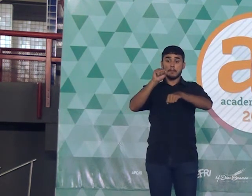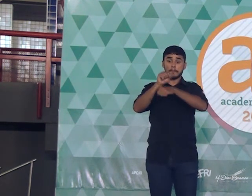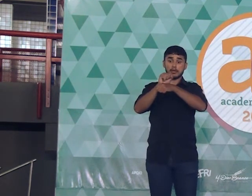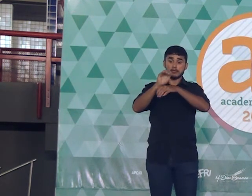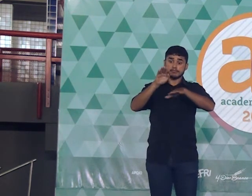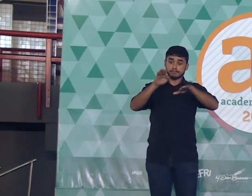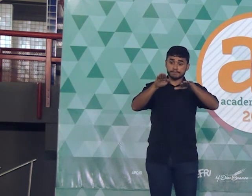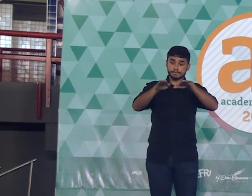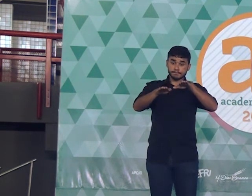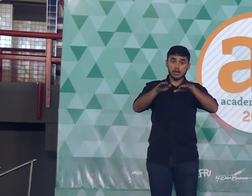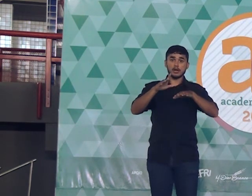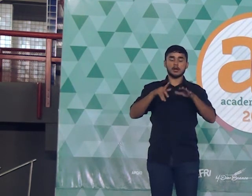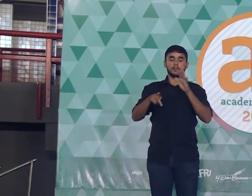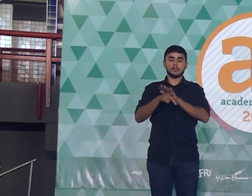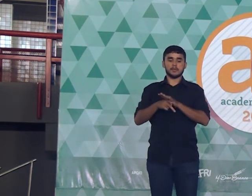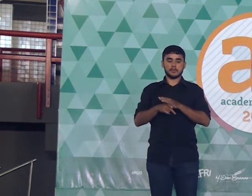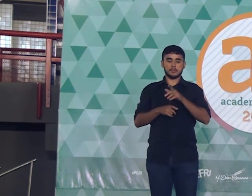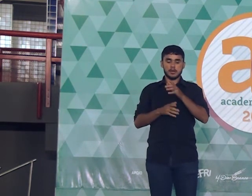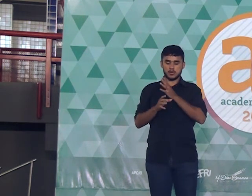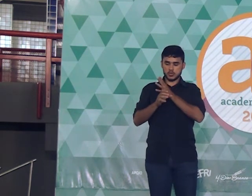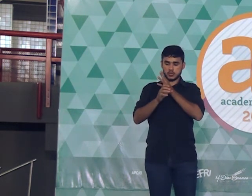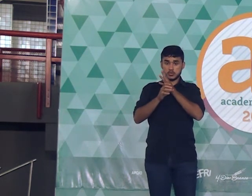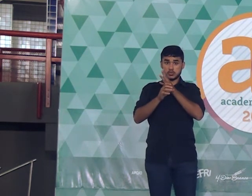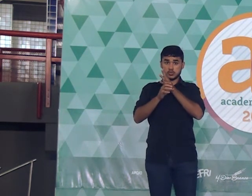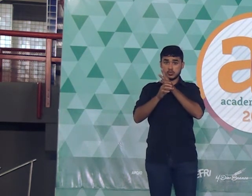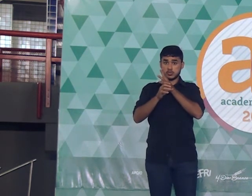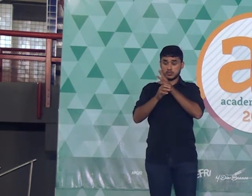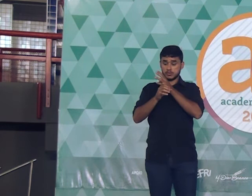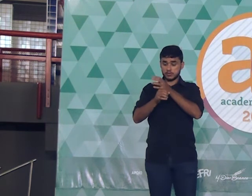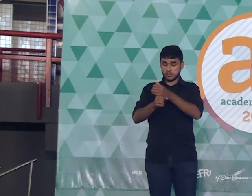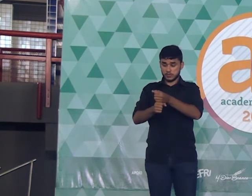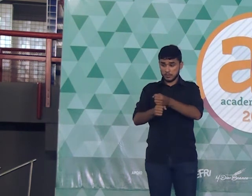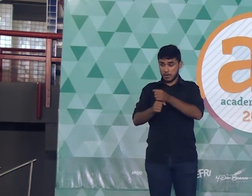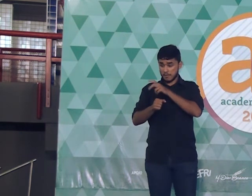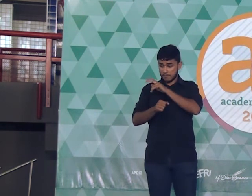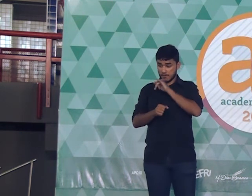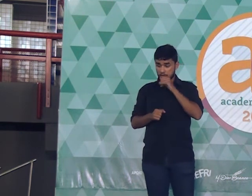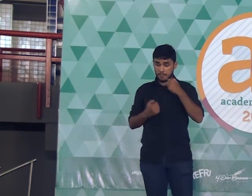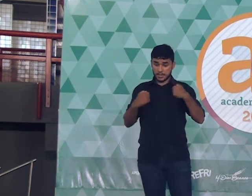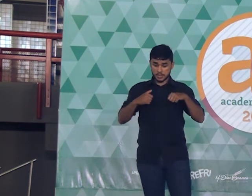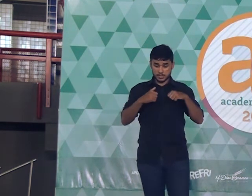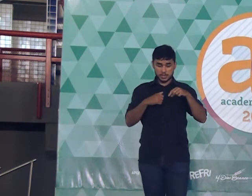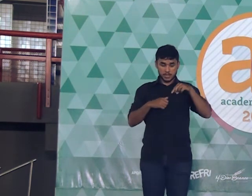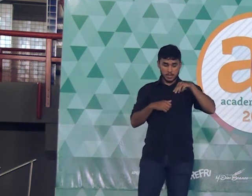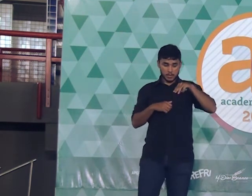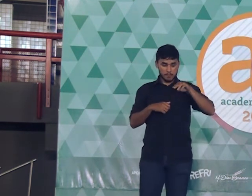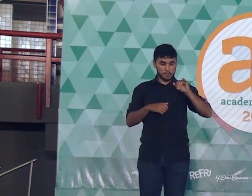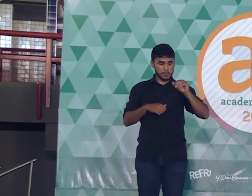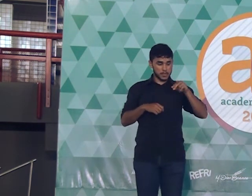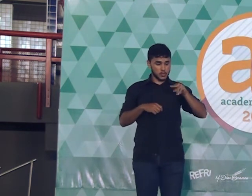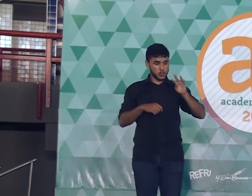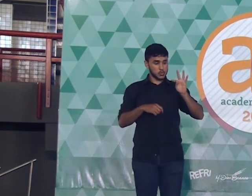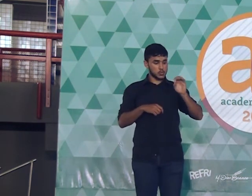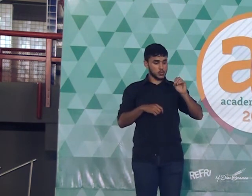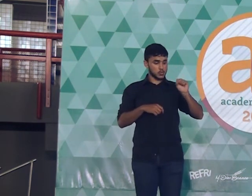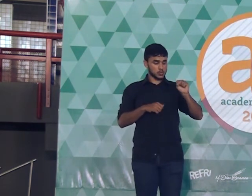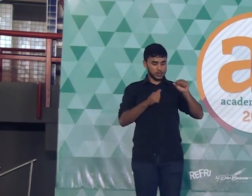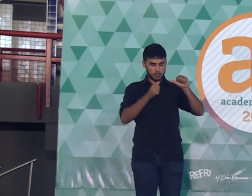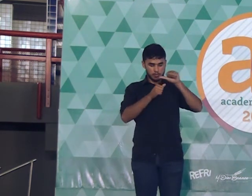Só que eu quero esse dado em minutos. Cada minuto tem 60 segundos, divide por 60. Tu